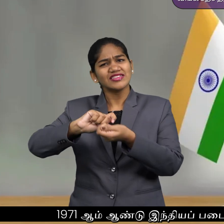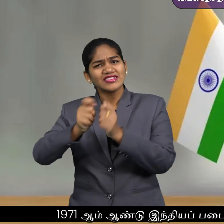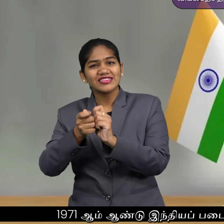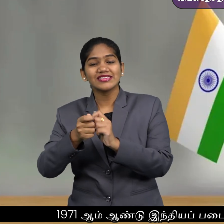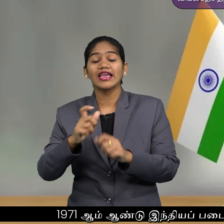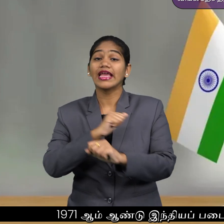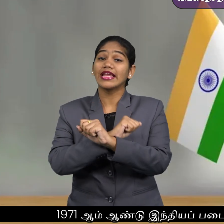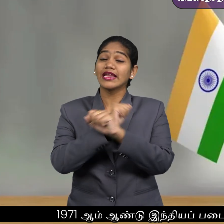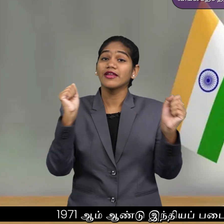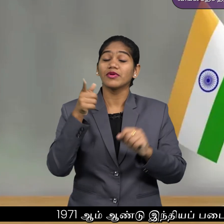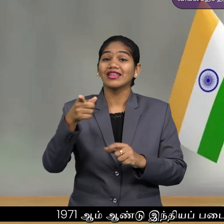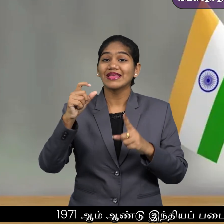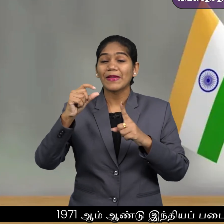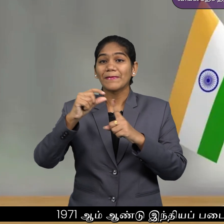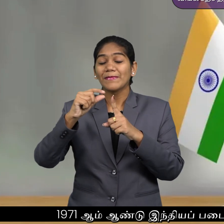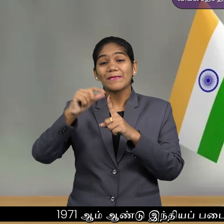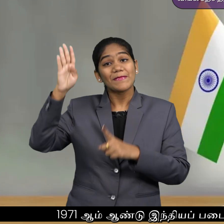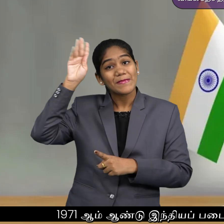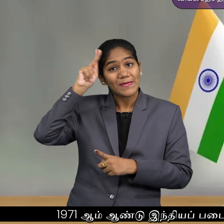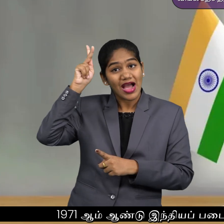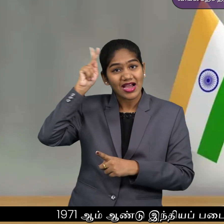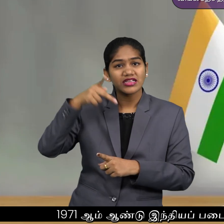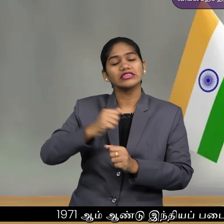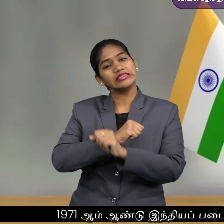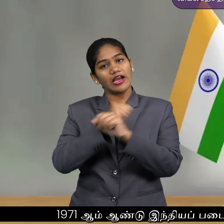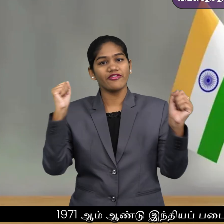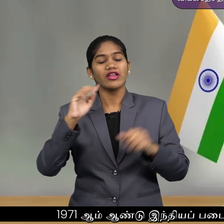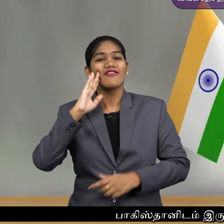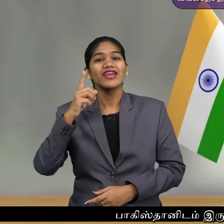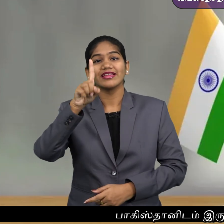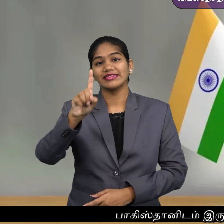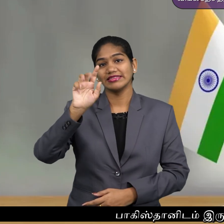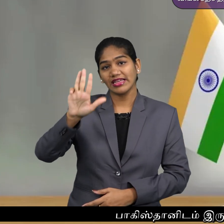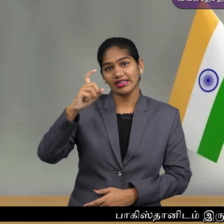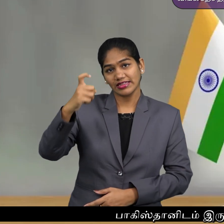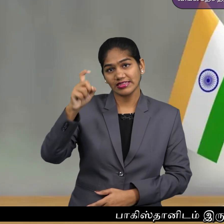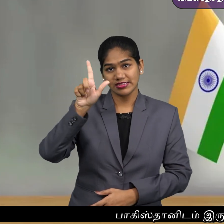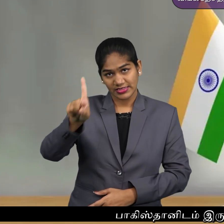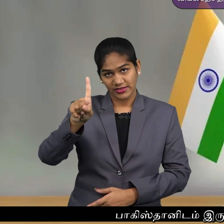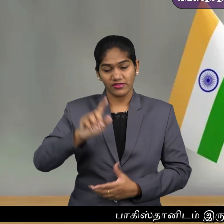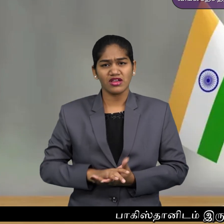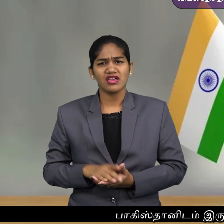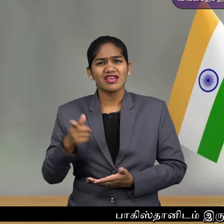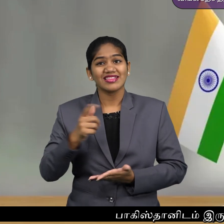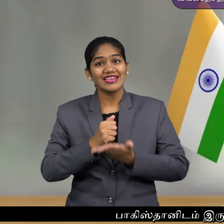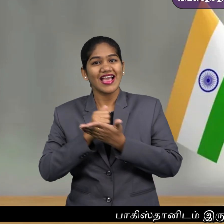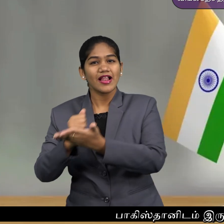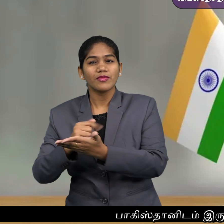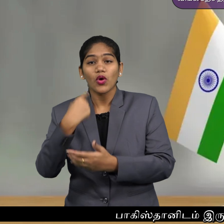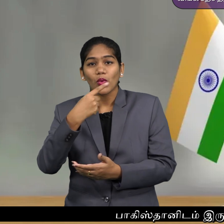1971ஆம் ஆண்டு இந்திய படைகளின் உதவியுடன் வங்காளதேசம் பாகிஸ்தானிடம் இருந்து விடுதலை